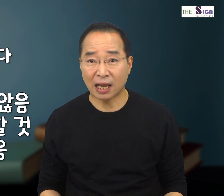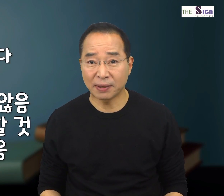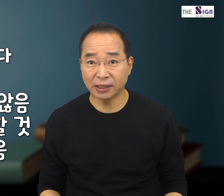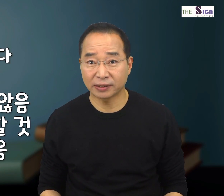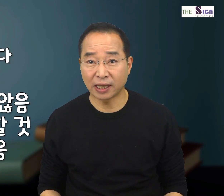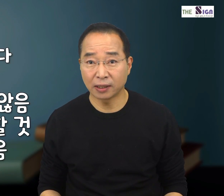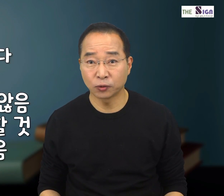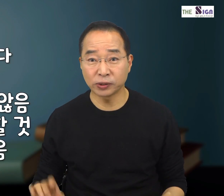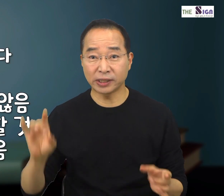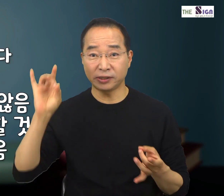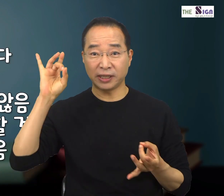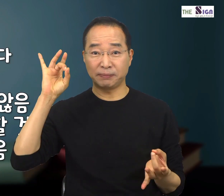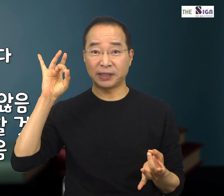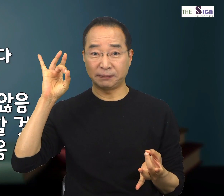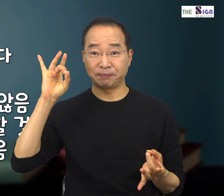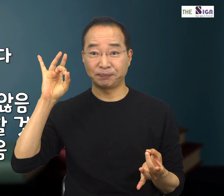가만히 있다. 동작은 이렇게 합니다.